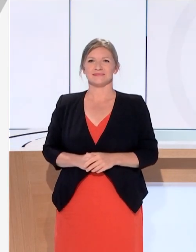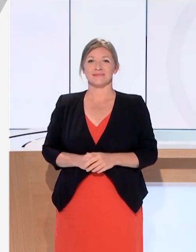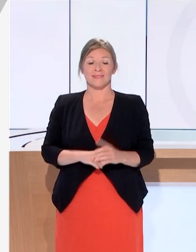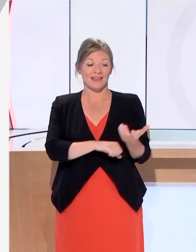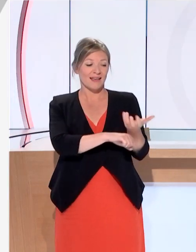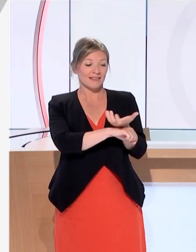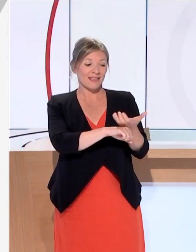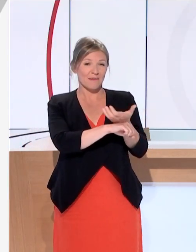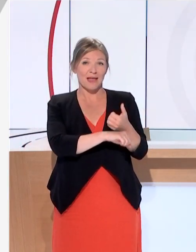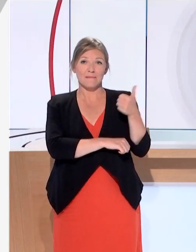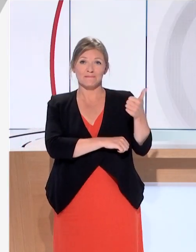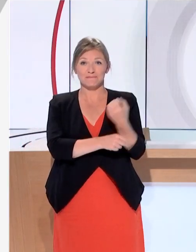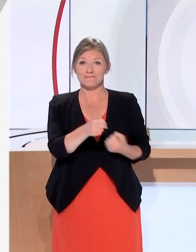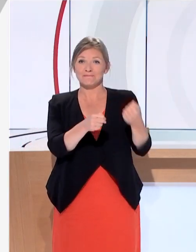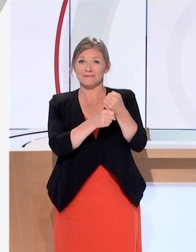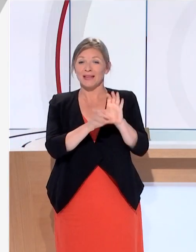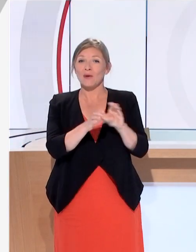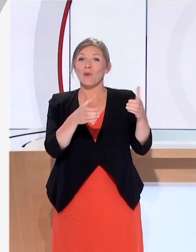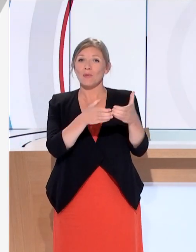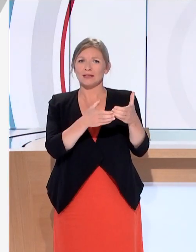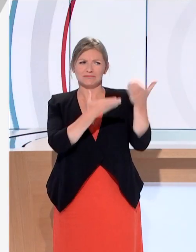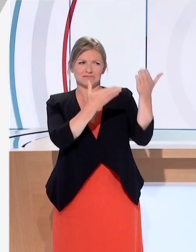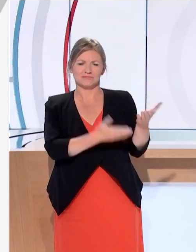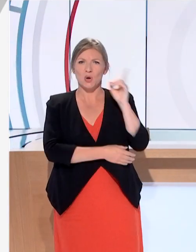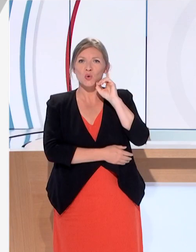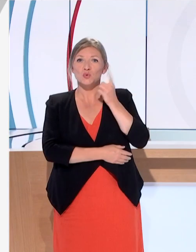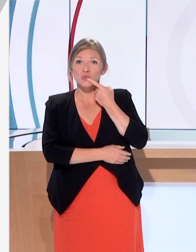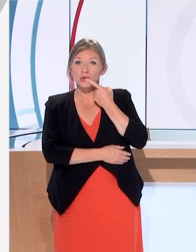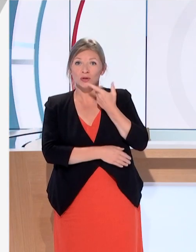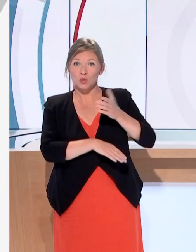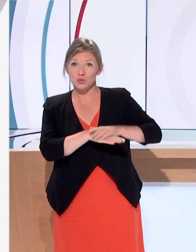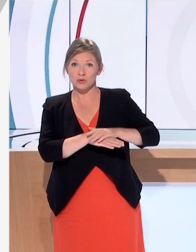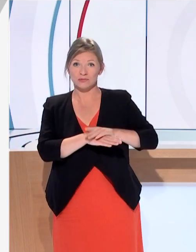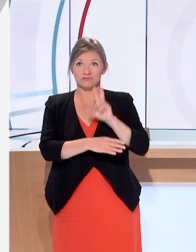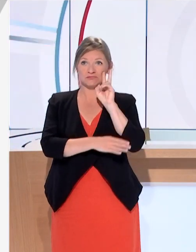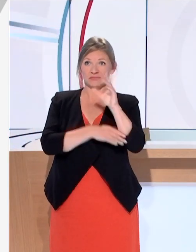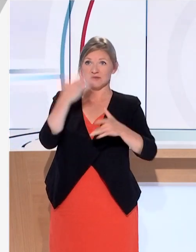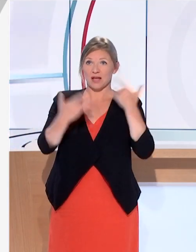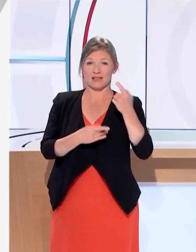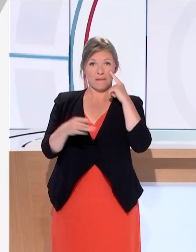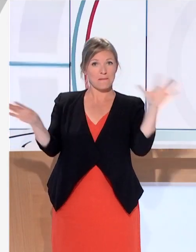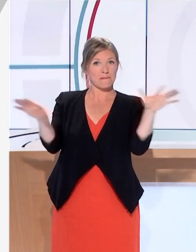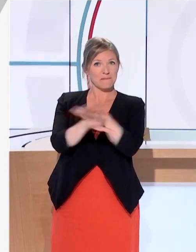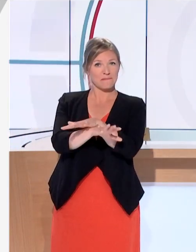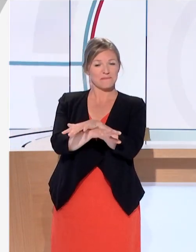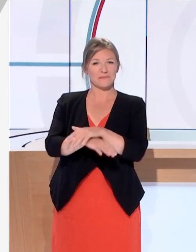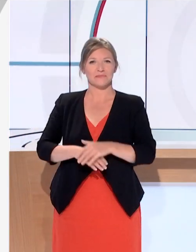Damien, le cofondateur de la compagnie, est sourd, une particularité indétectable au cours de ce spectacle.